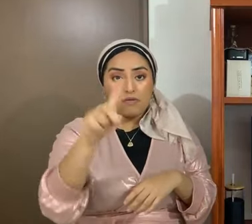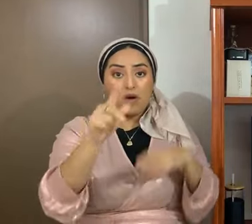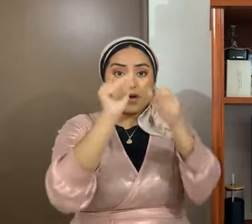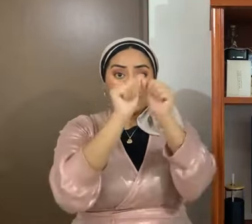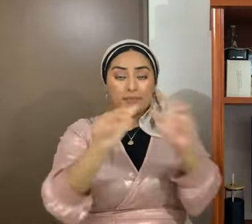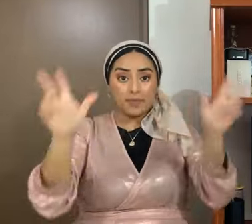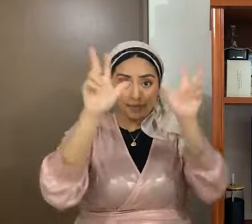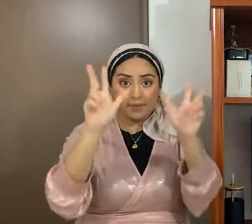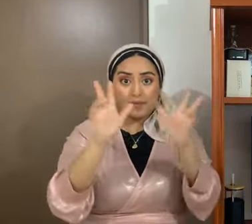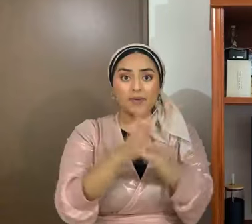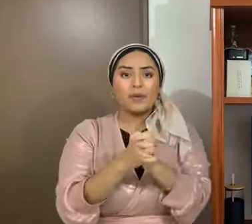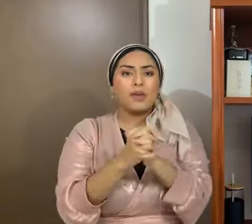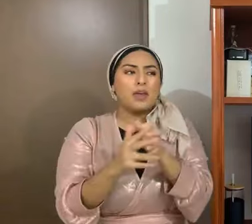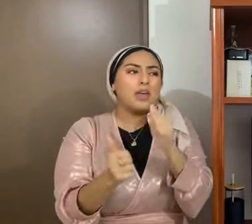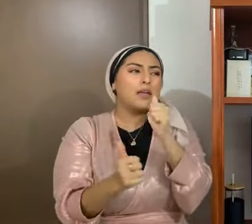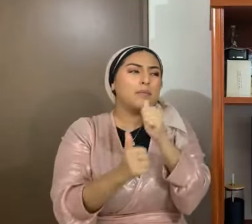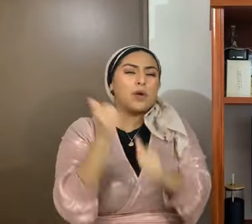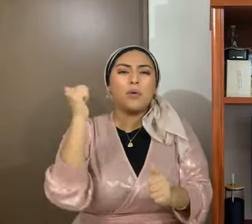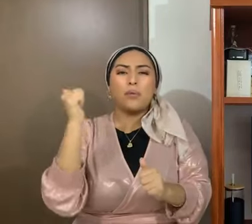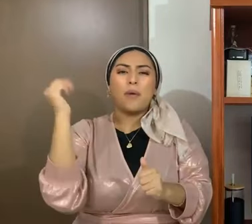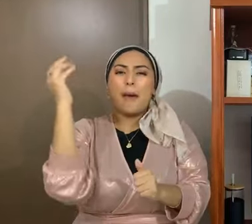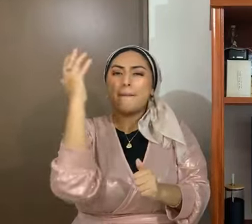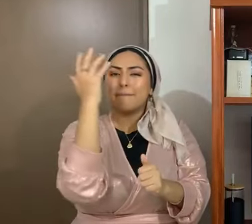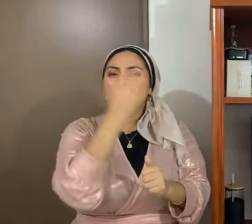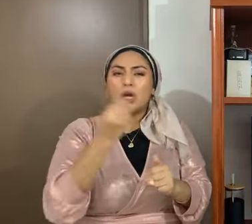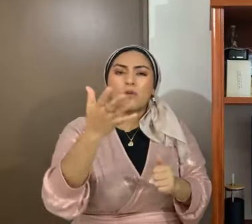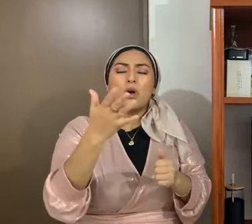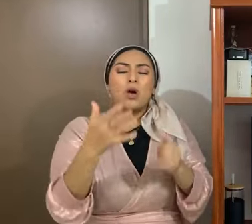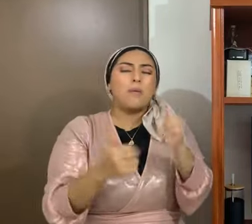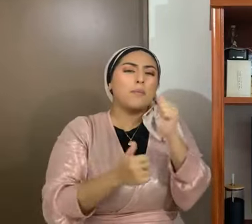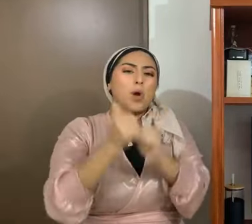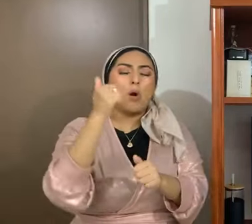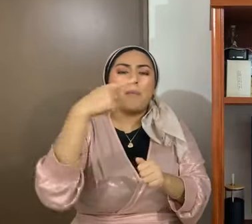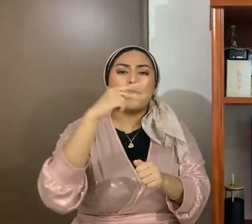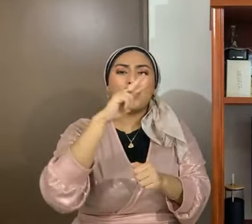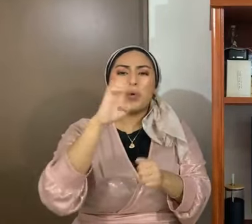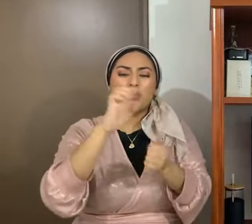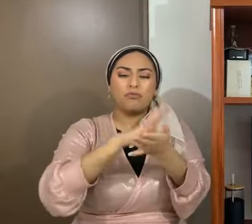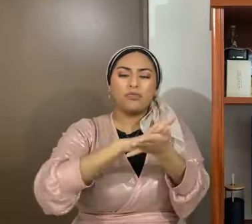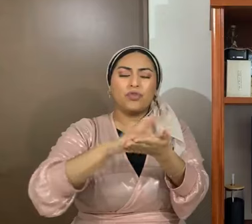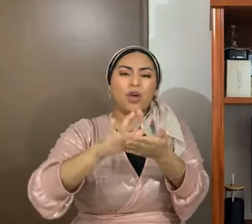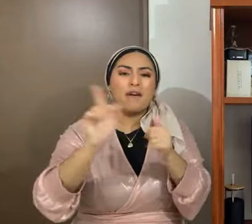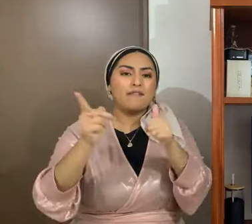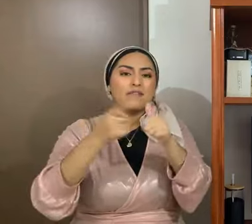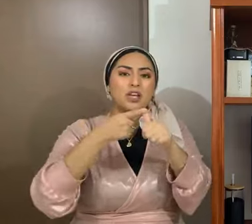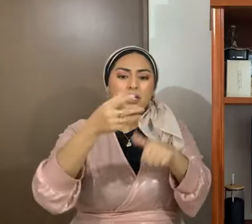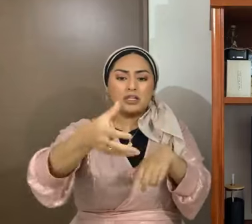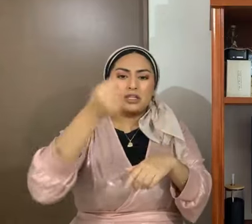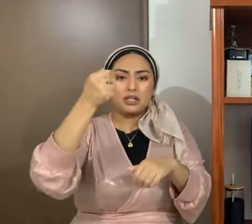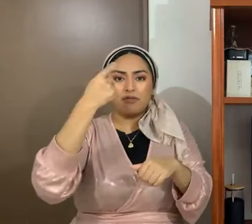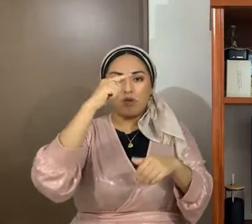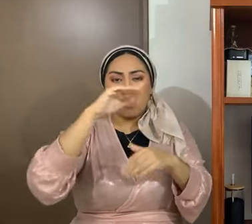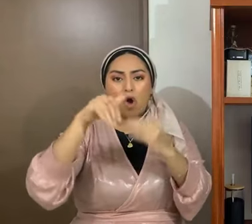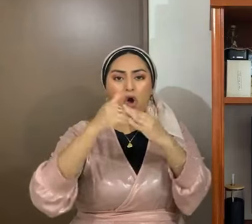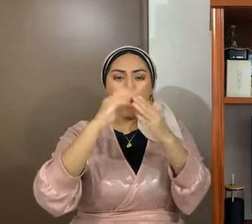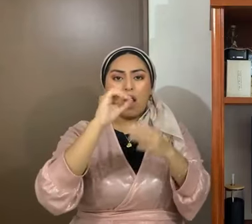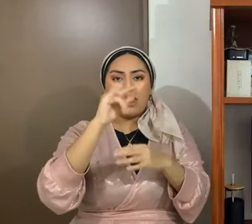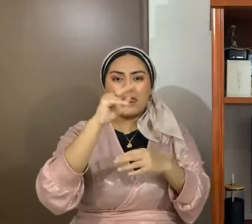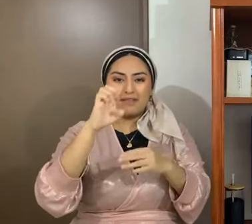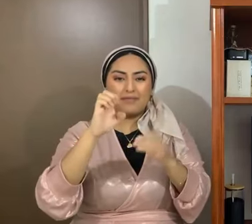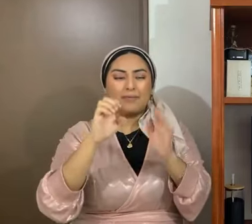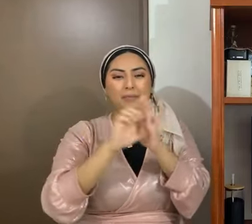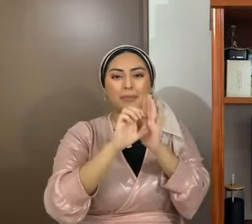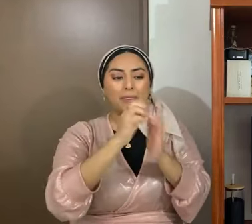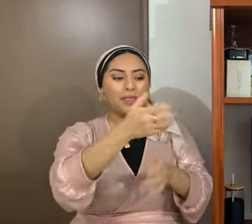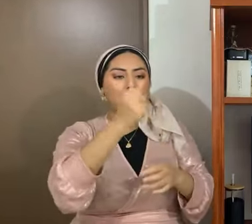menorá era lo más puro, lo primero que se extraía de cada oliva. Supongamos que